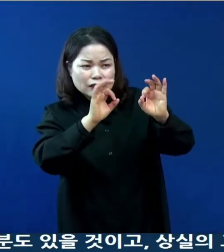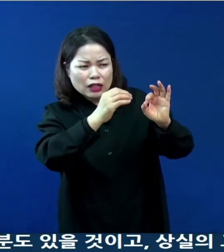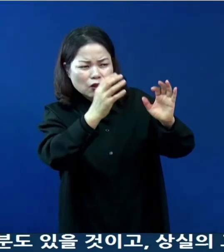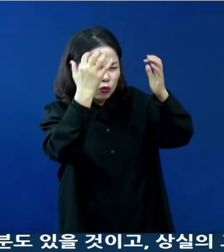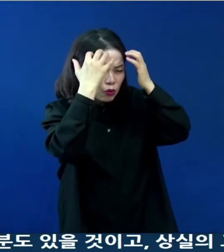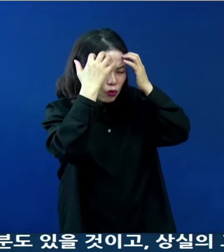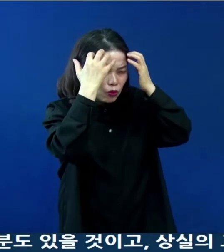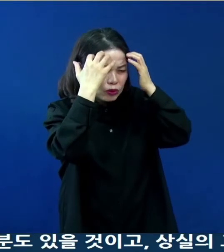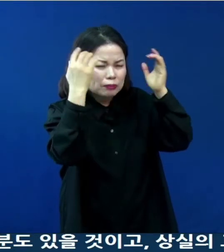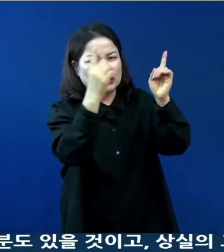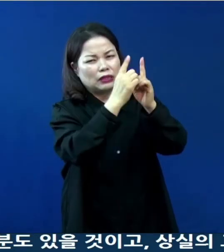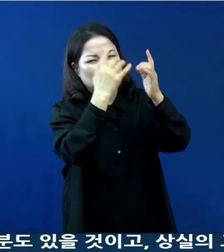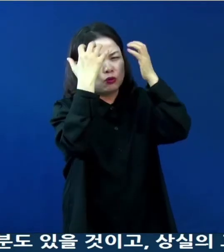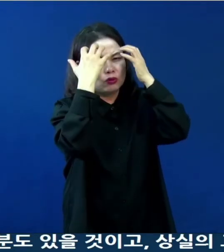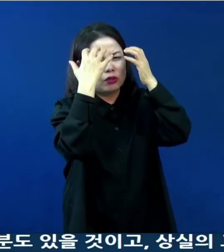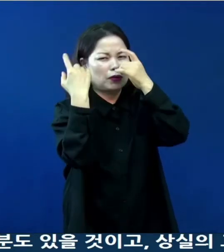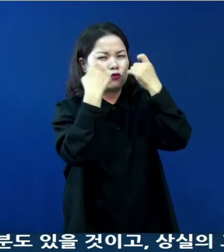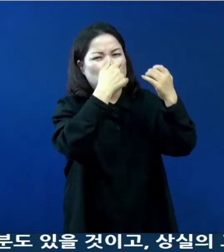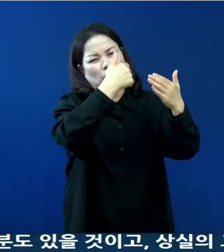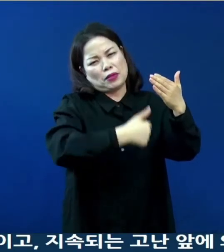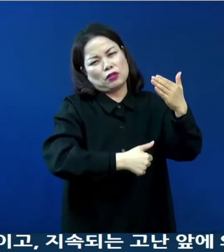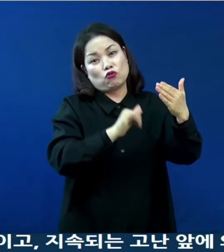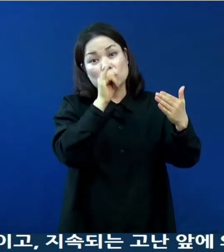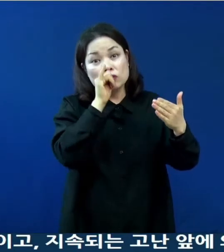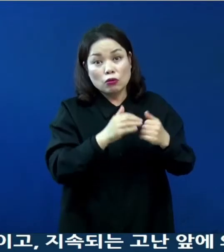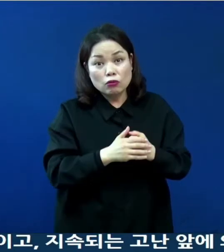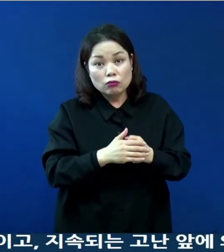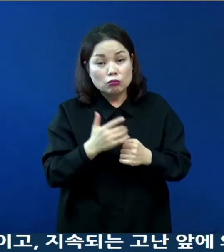앞에 누구나 다 넘어집니다. 저도